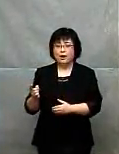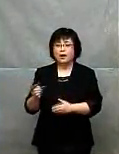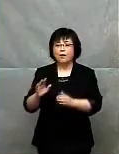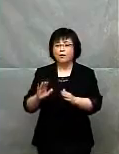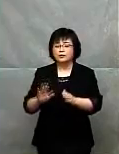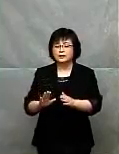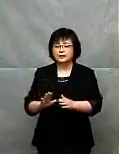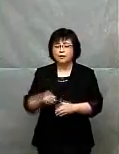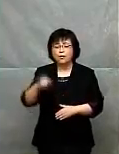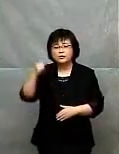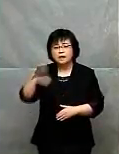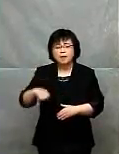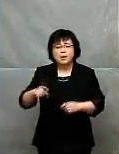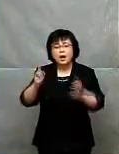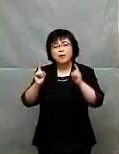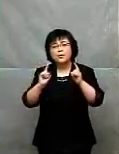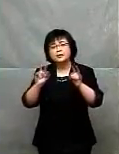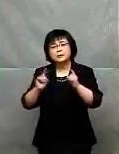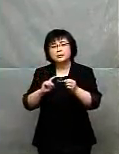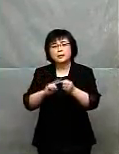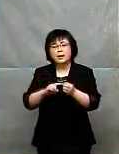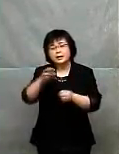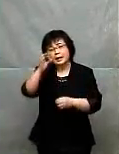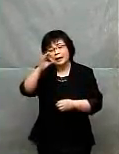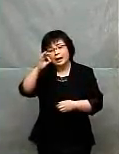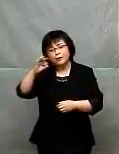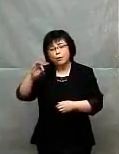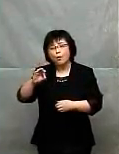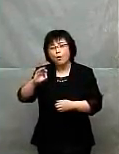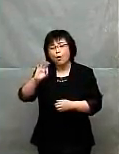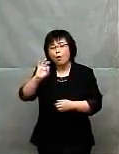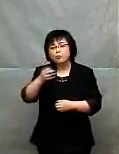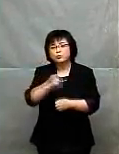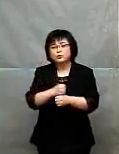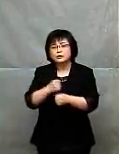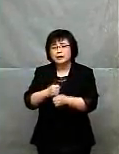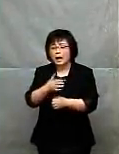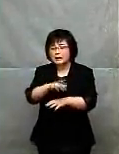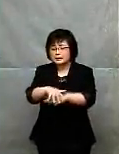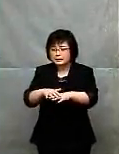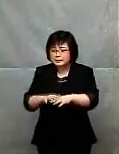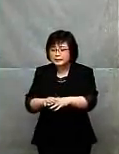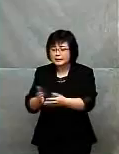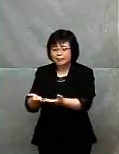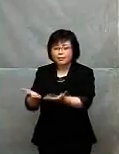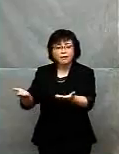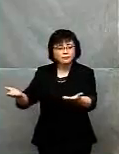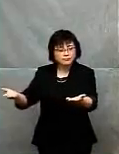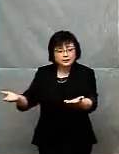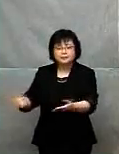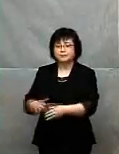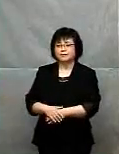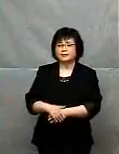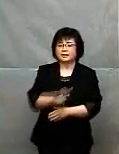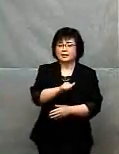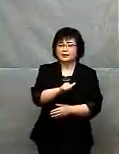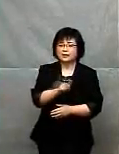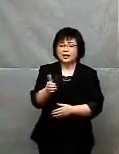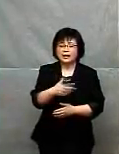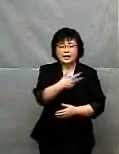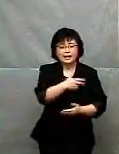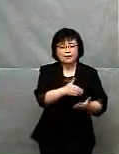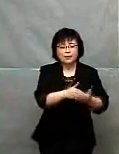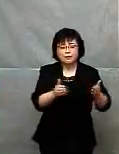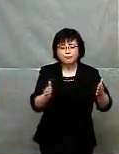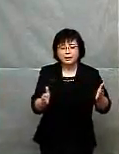花笠サマーフェスティバル山形県観光物産市において展示され、5日から7日の日